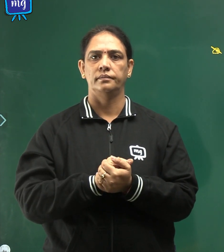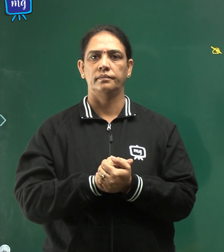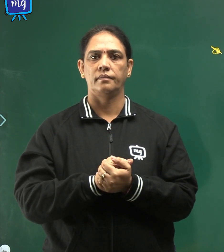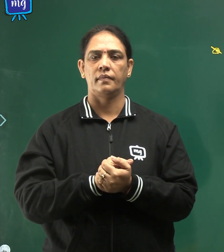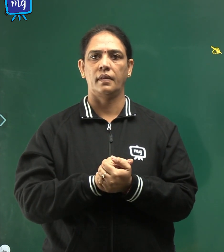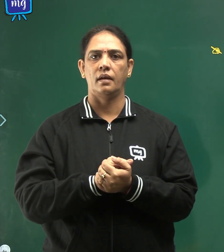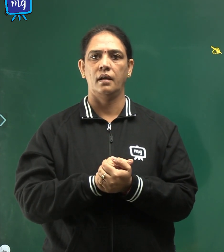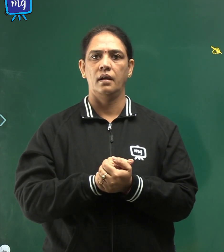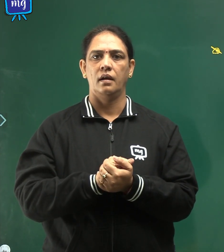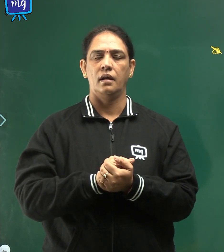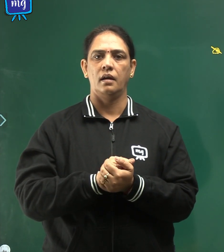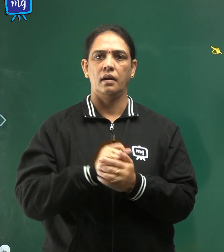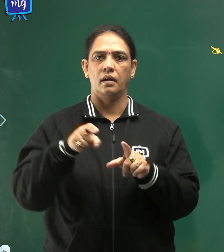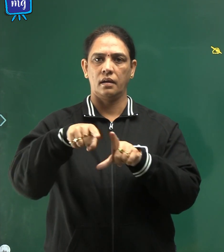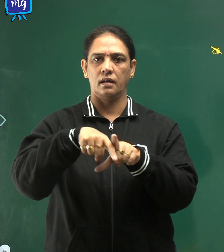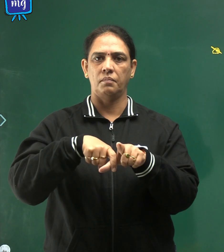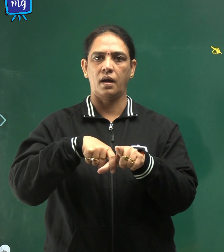का साइज